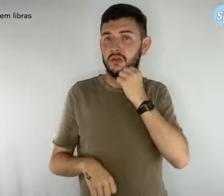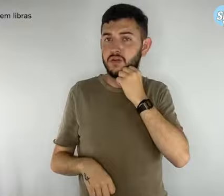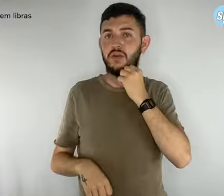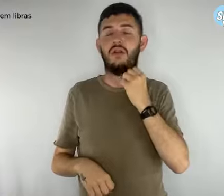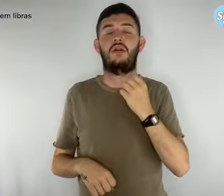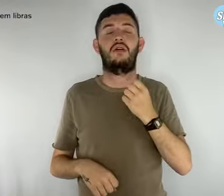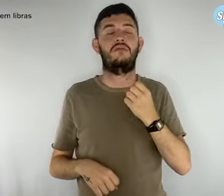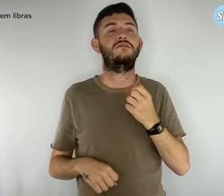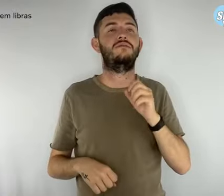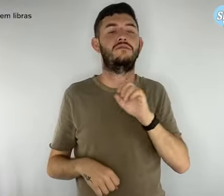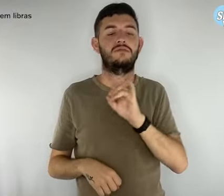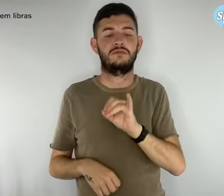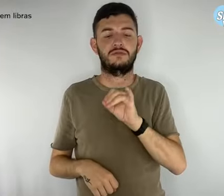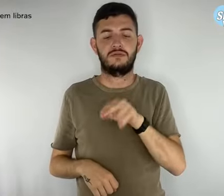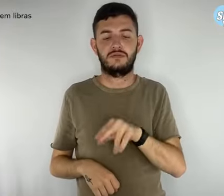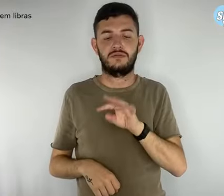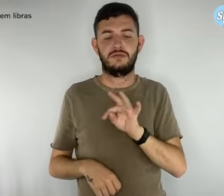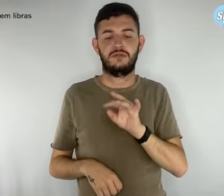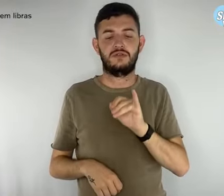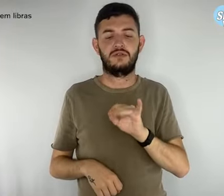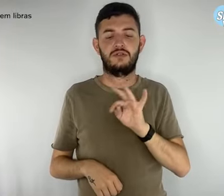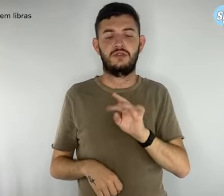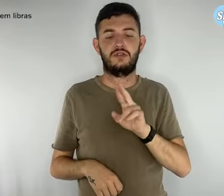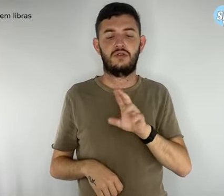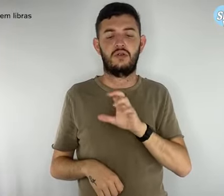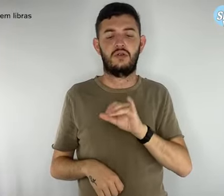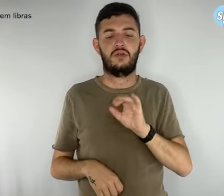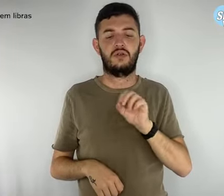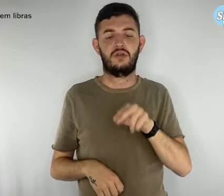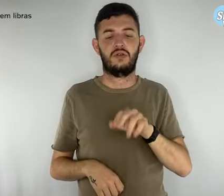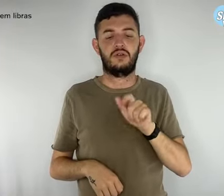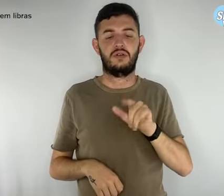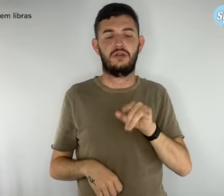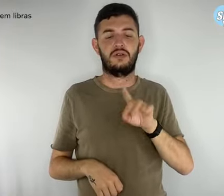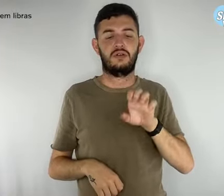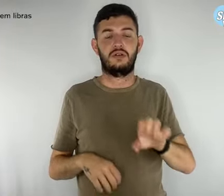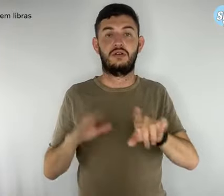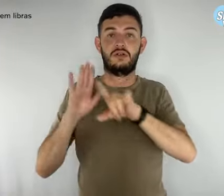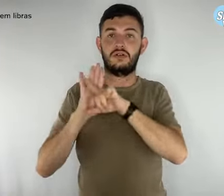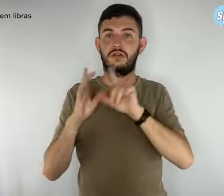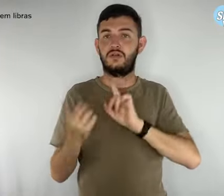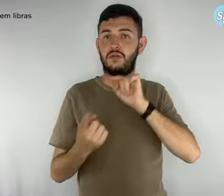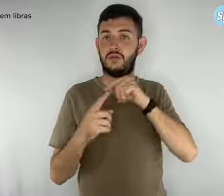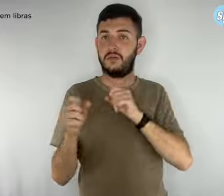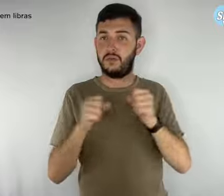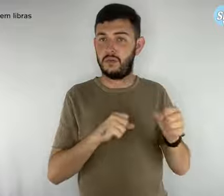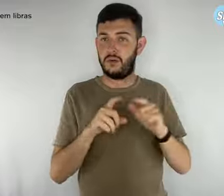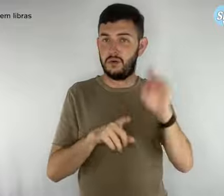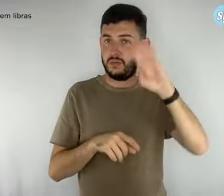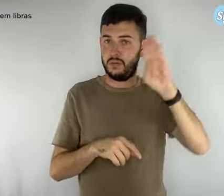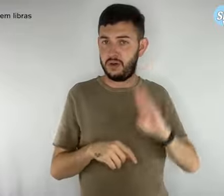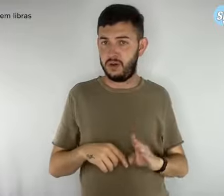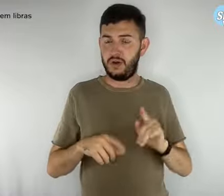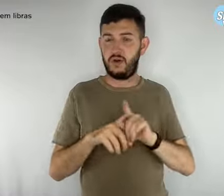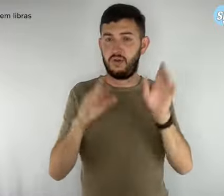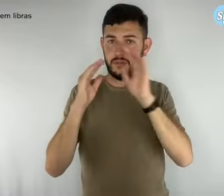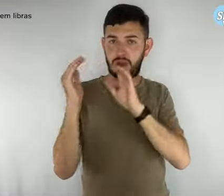a institucionalidade das leis para manter o Brasil debaixo, sob gestões golpistas,